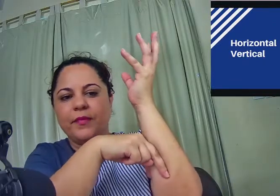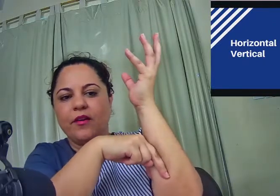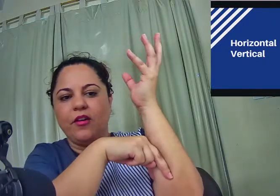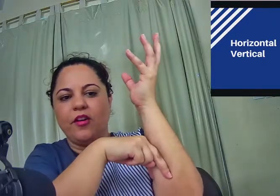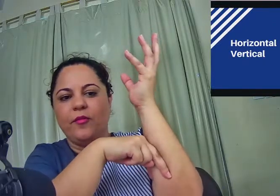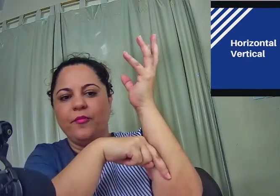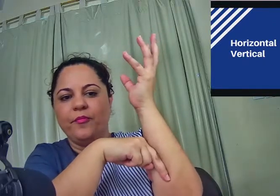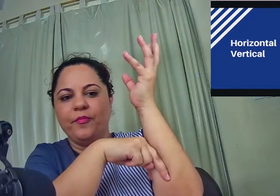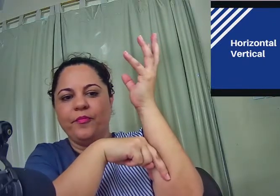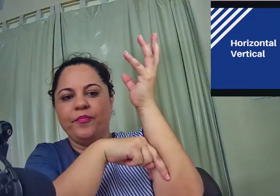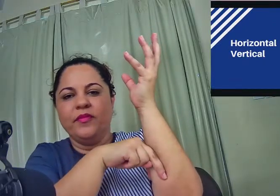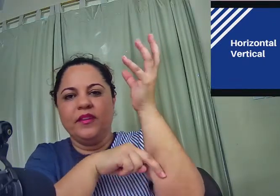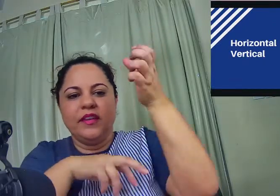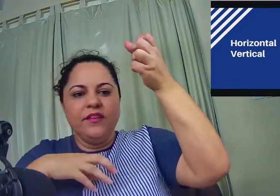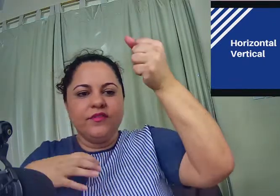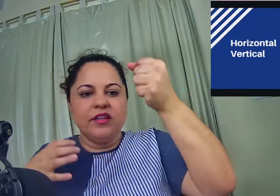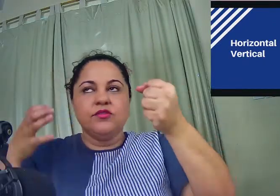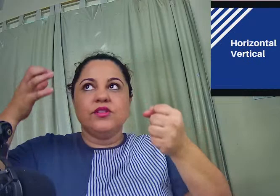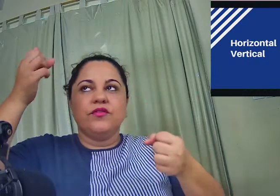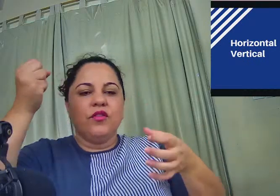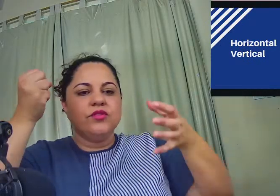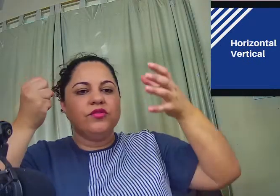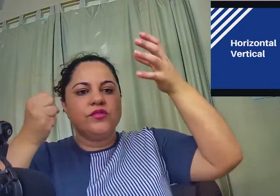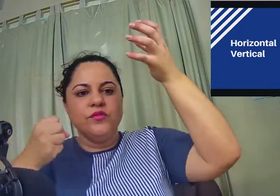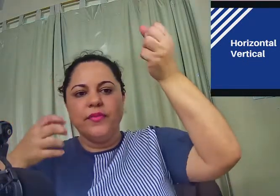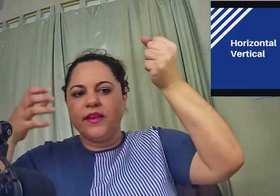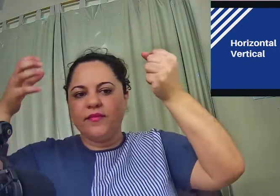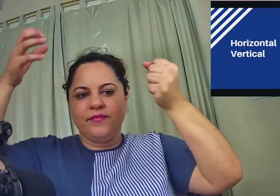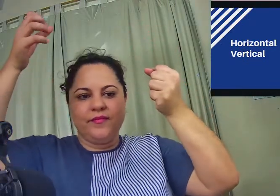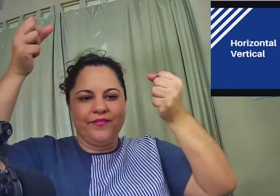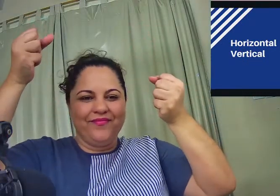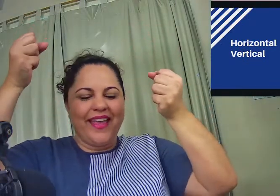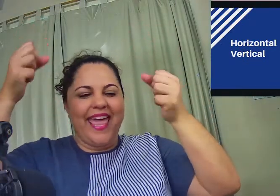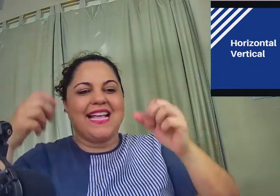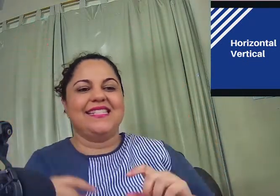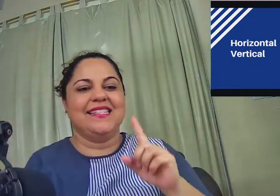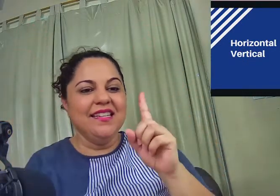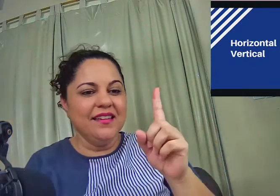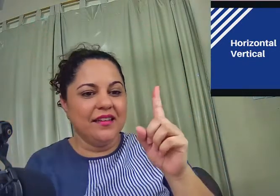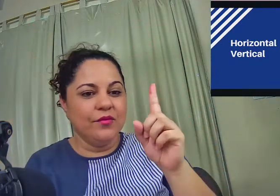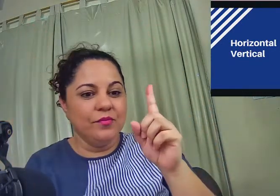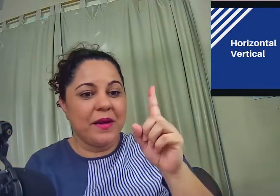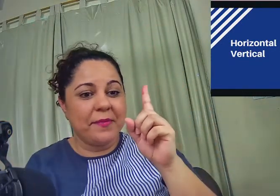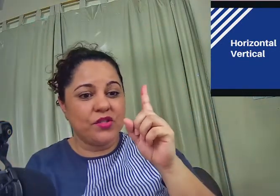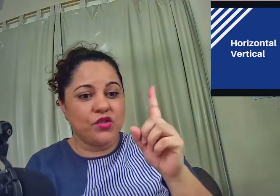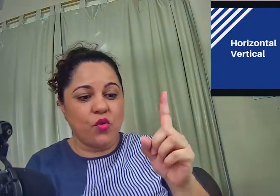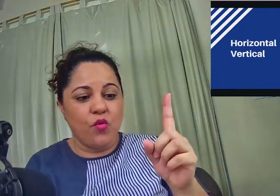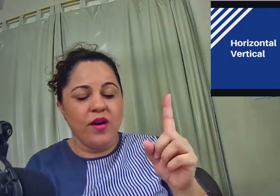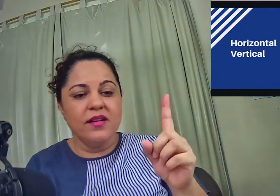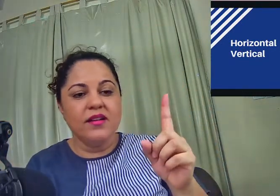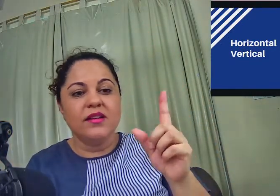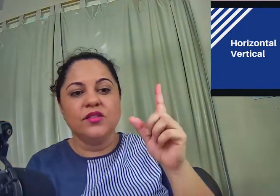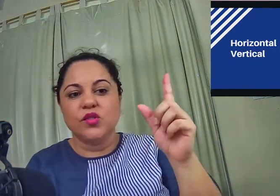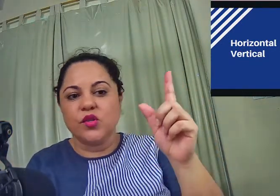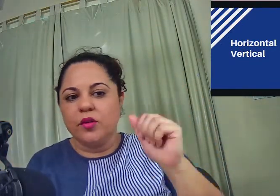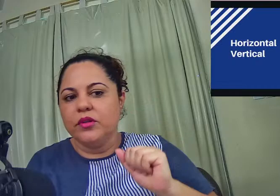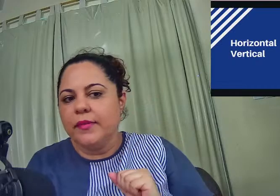ó, e fiz o esforço de subir. É assim que uma pessoa sobe numa